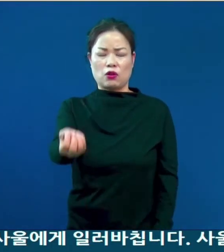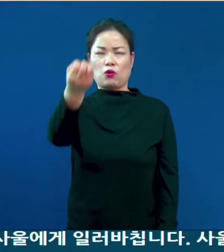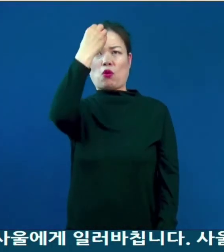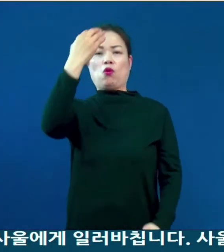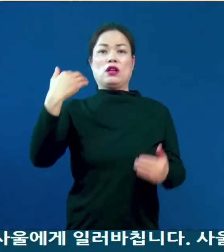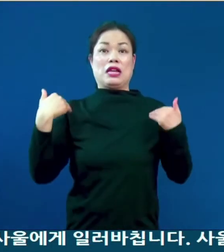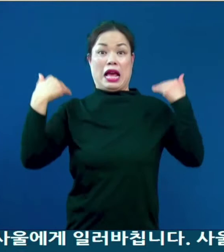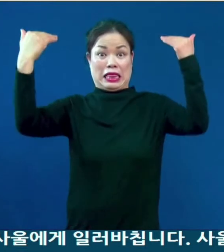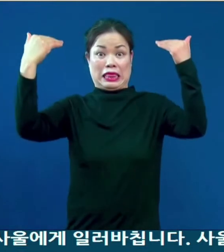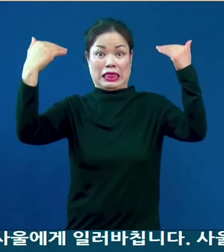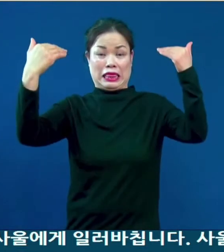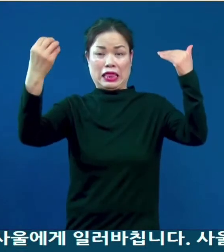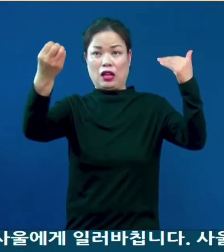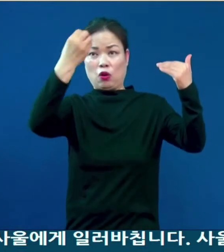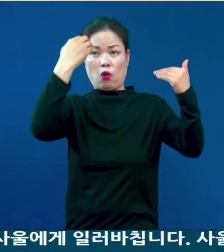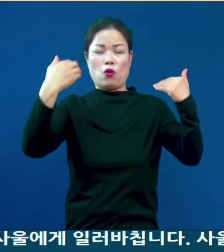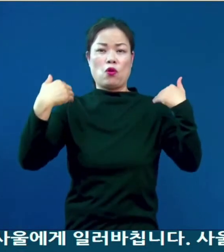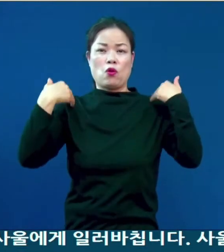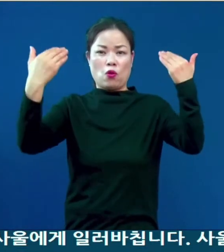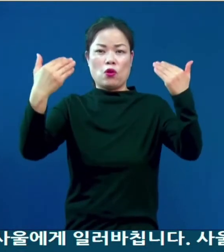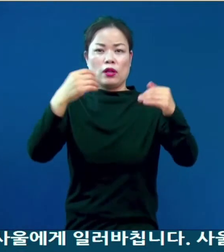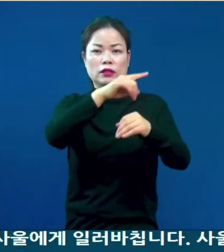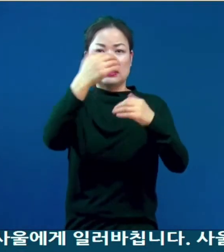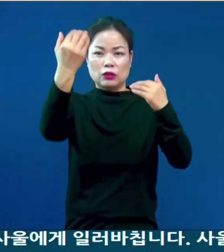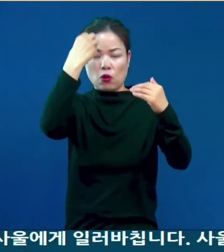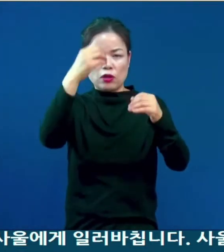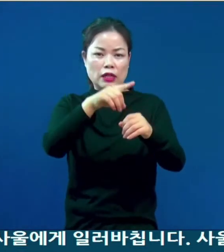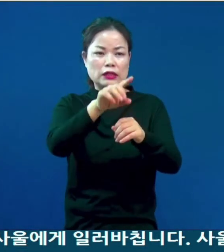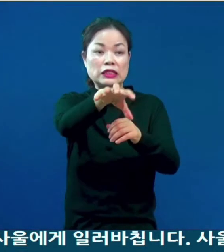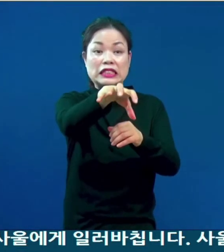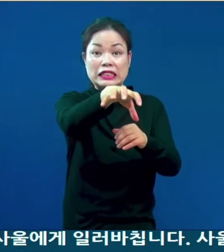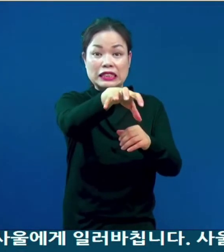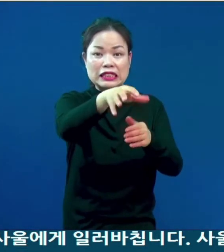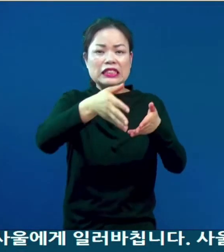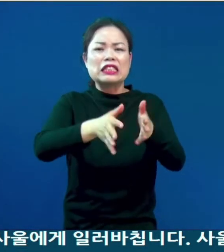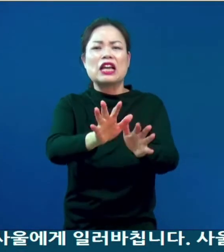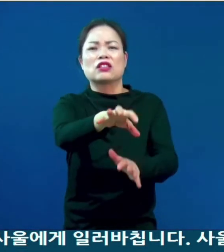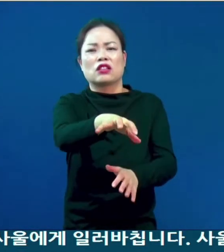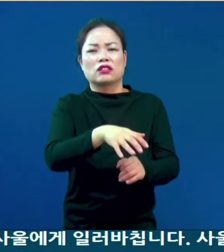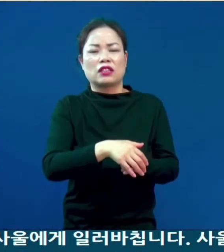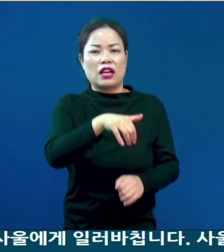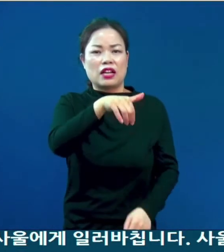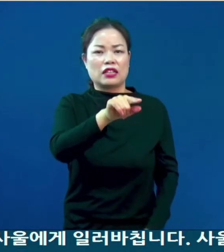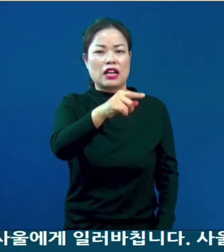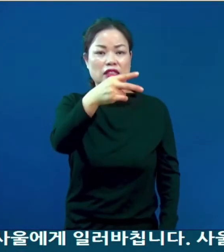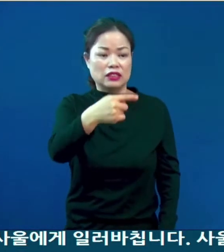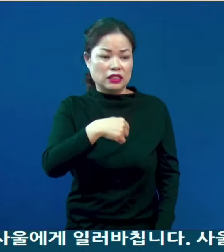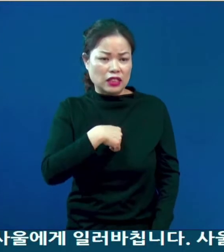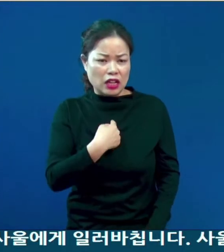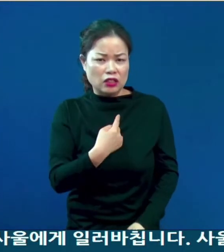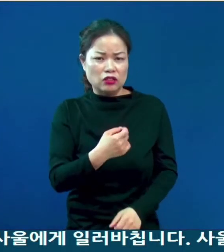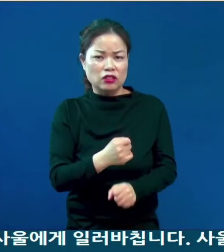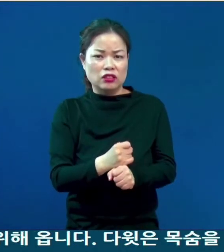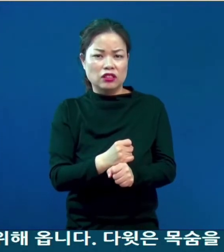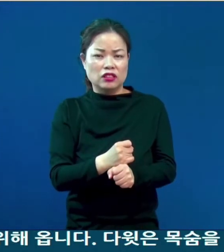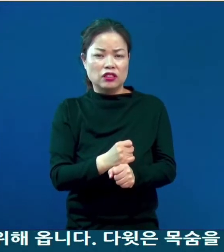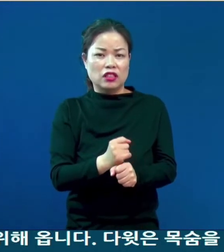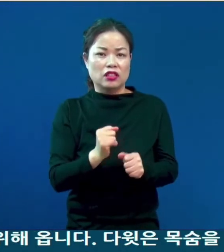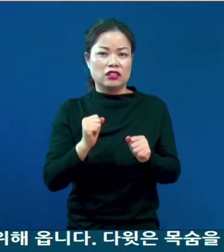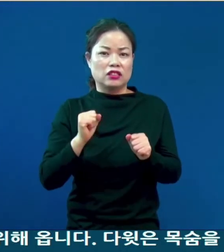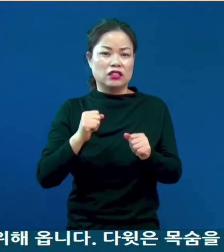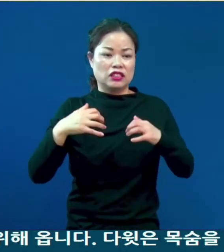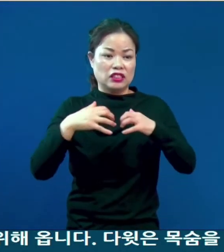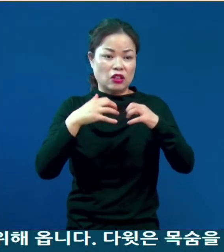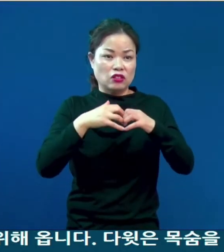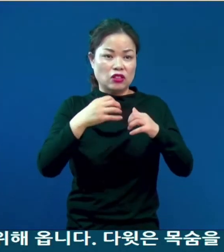아닙니까? 여러분, 가드 출신 지역 사람들은 다윗을 결코 잊지 못했을 것입니다. 자신들의 전쟁 영웅